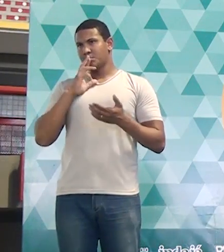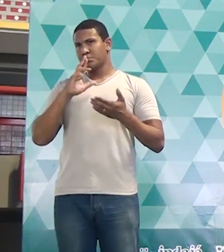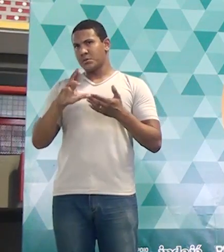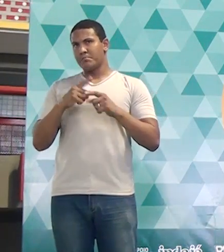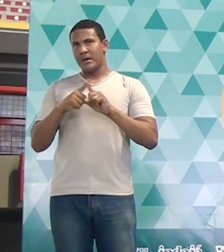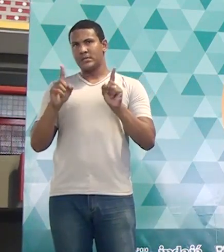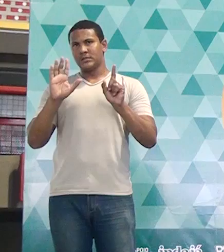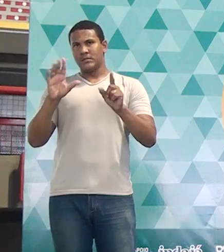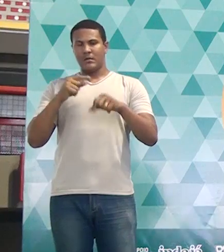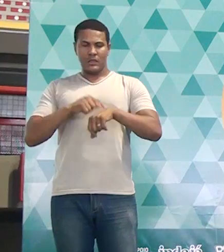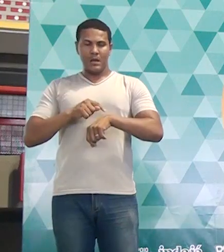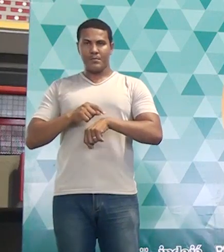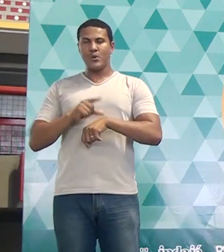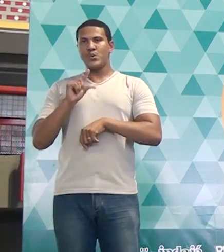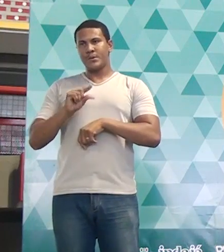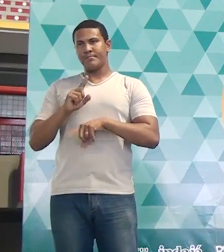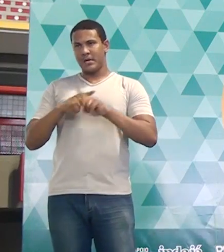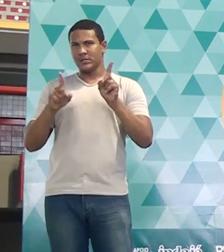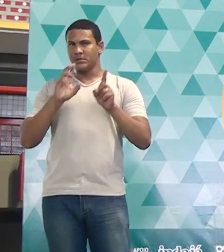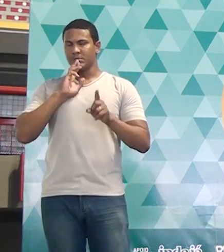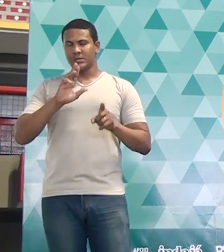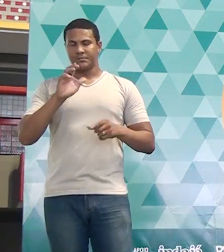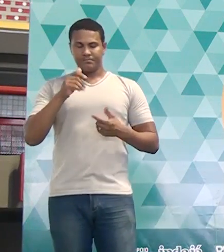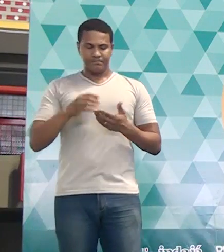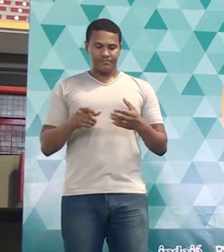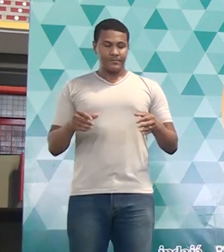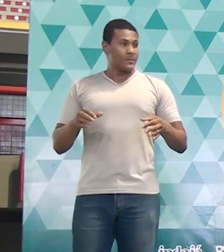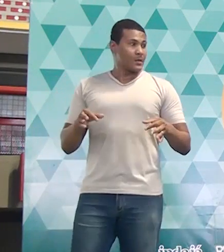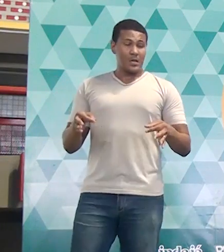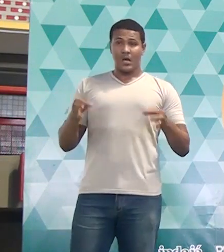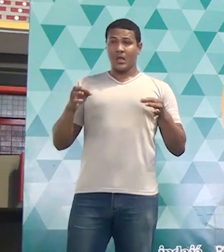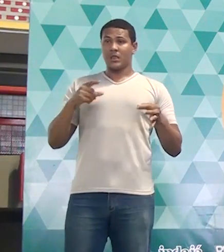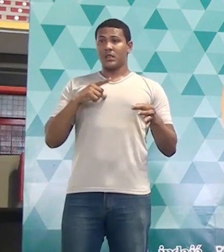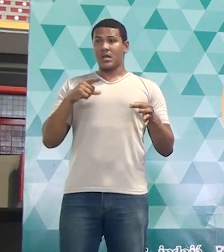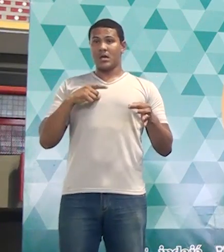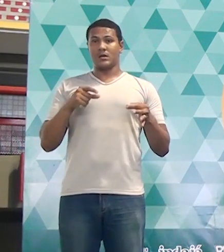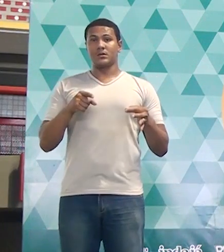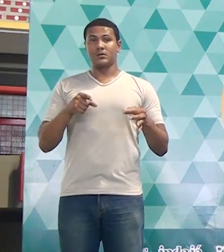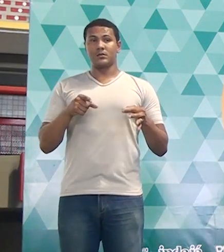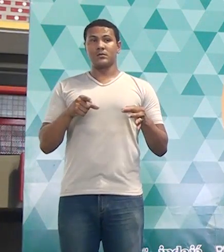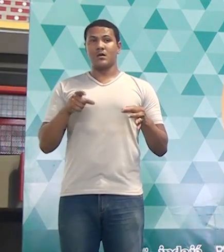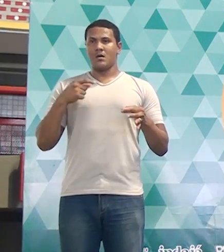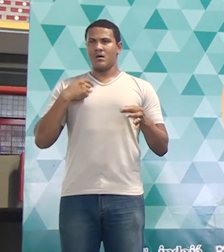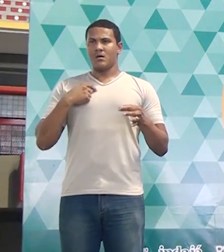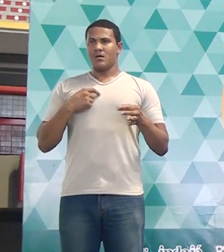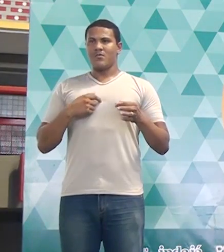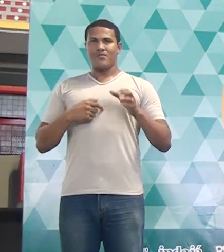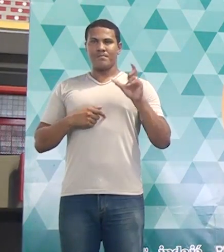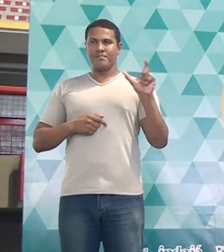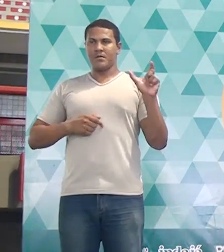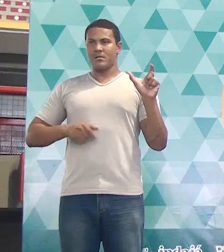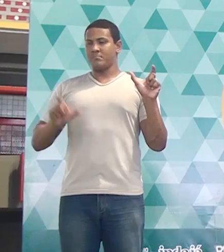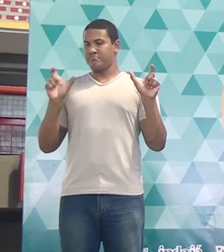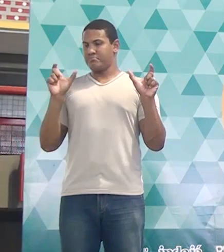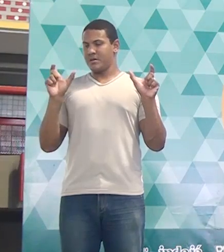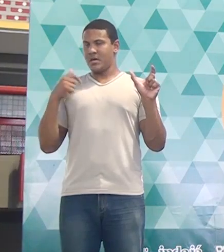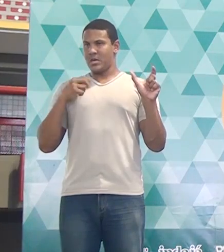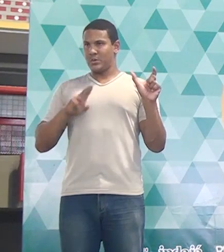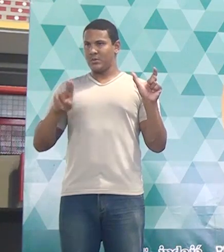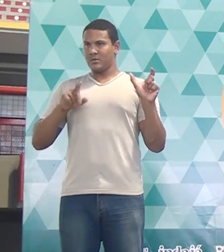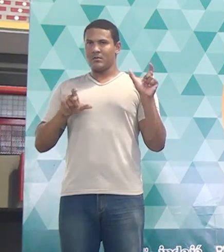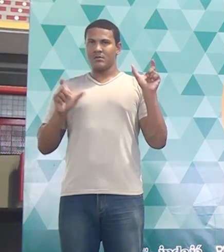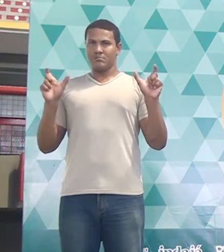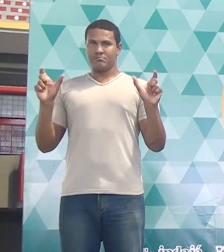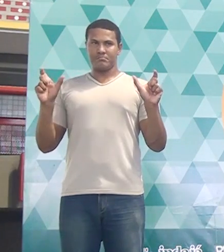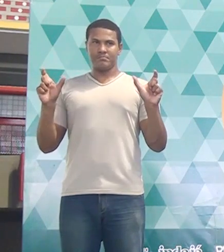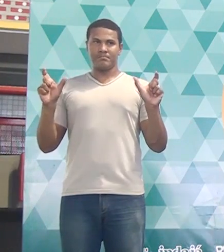curto. Existe uma diferença. Eu, durante essa aula, usei duas palavras, uma para o ácido e